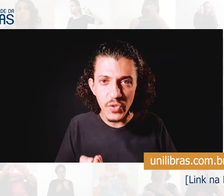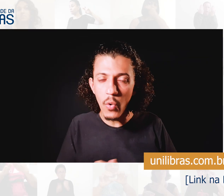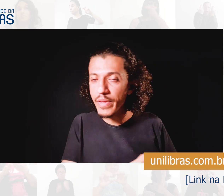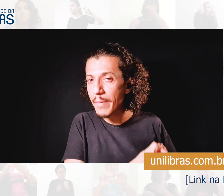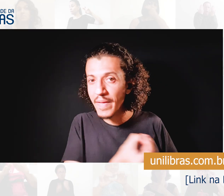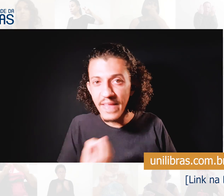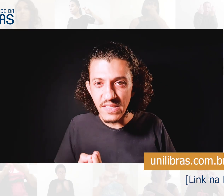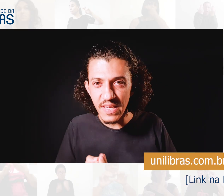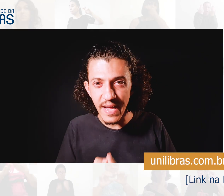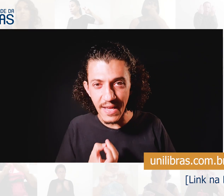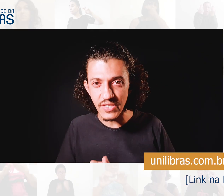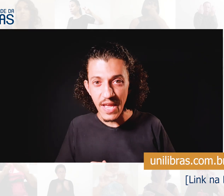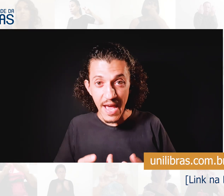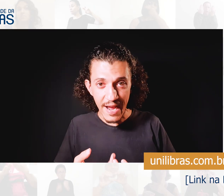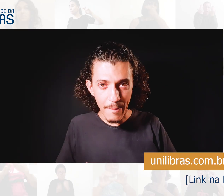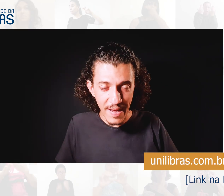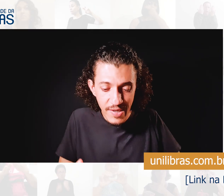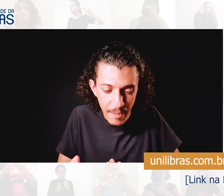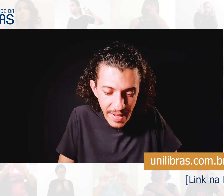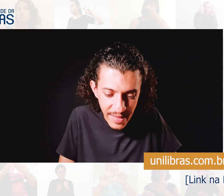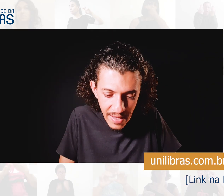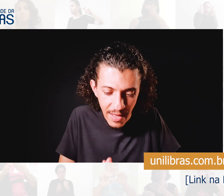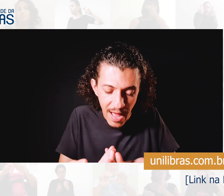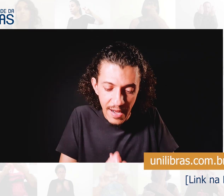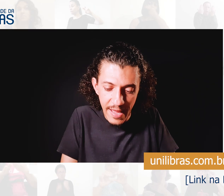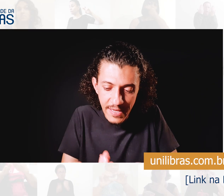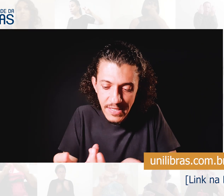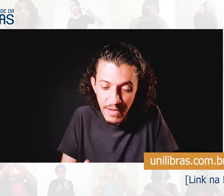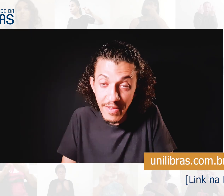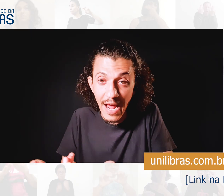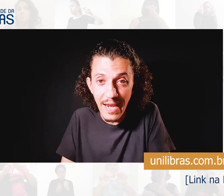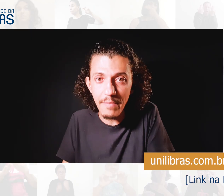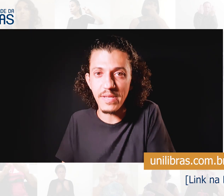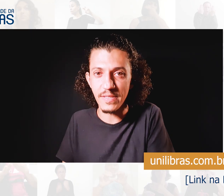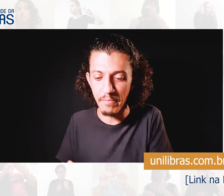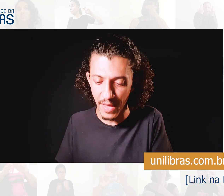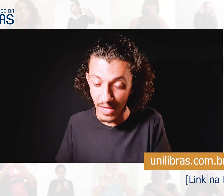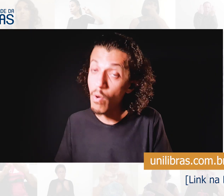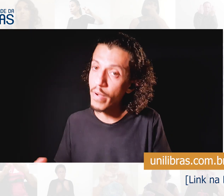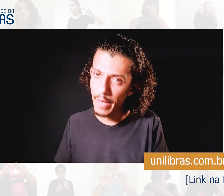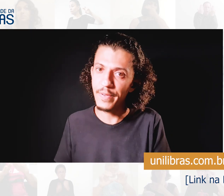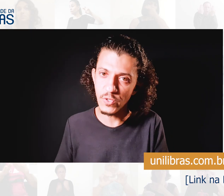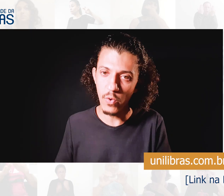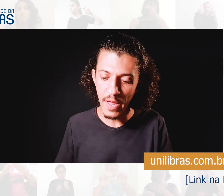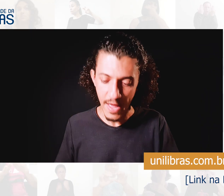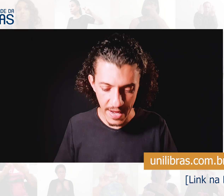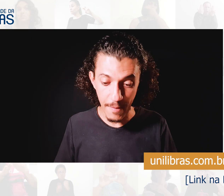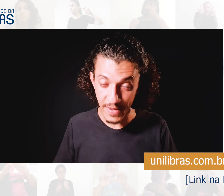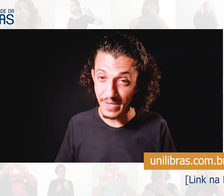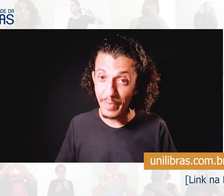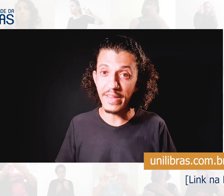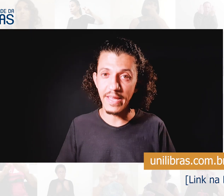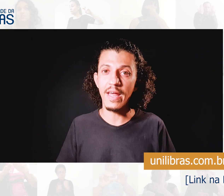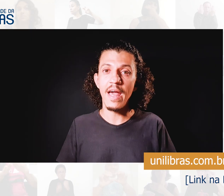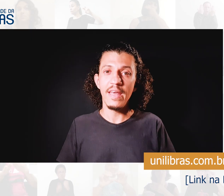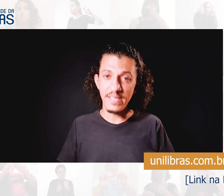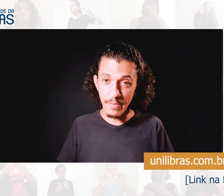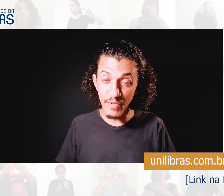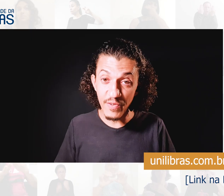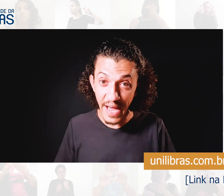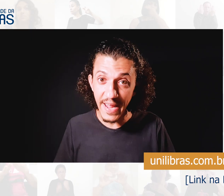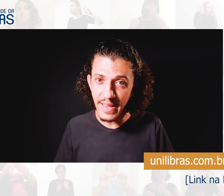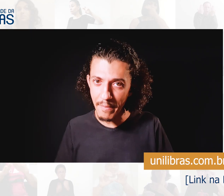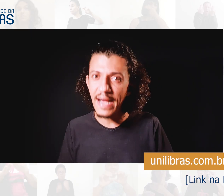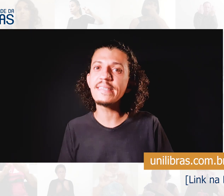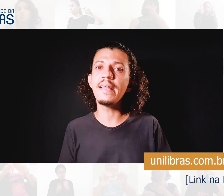qualquer pessoa, independente da idade, é capaz de aprender a ler e escrever a Libras também. E qualquer pessoa é capaz de aprender e